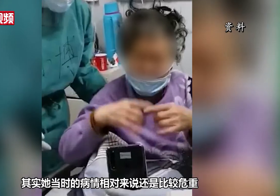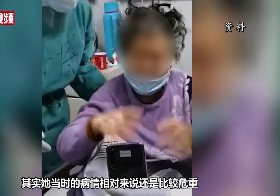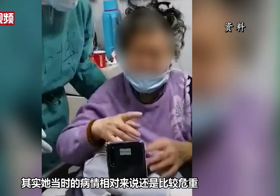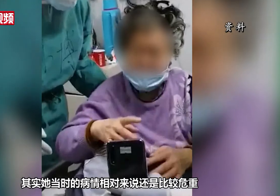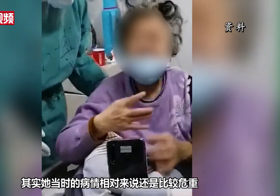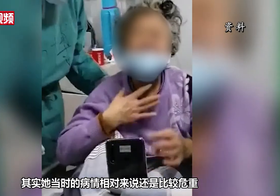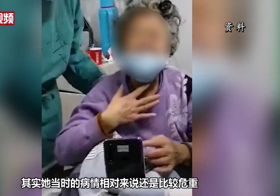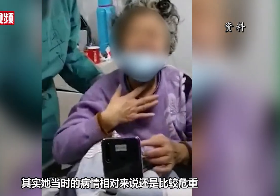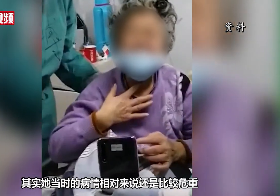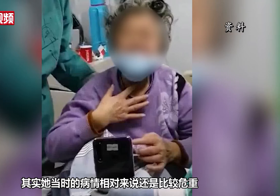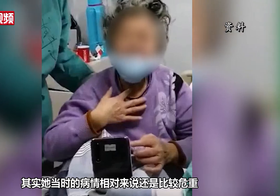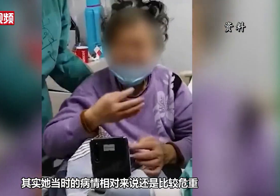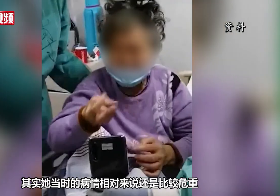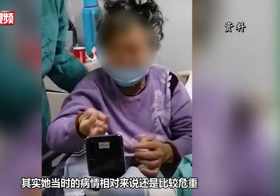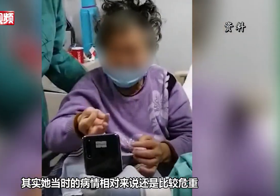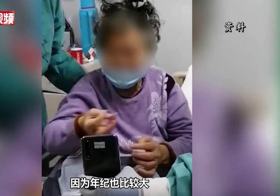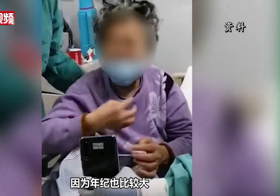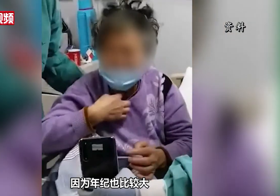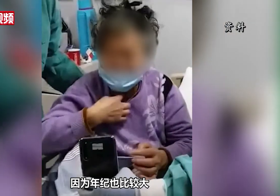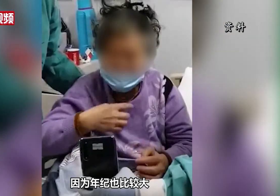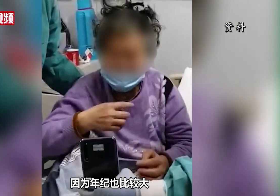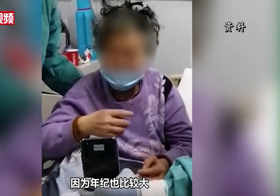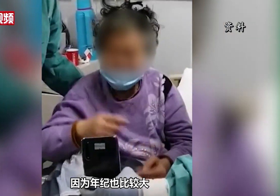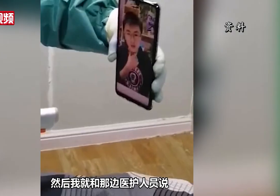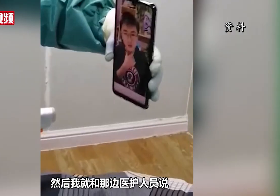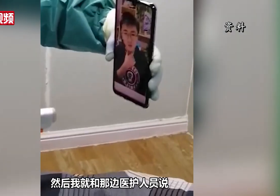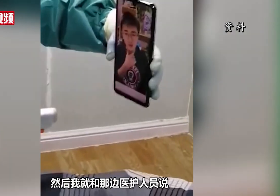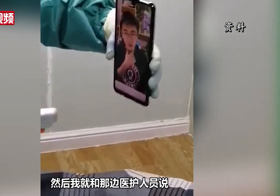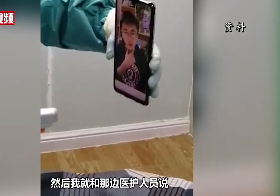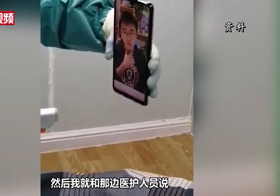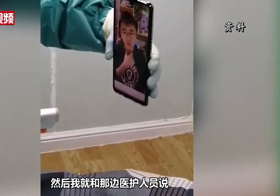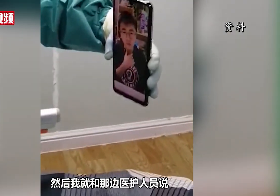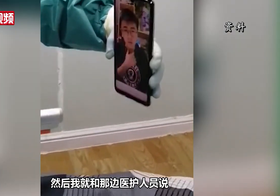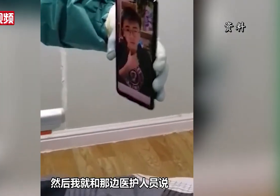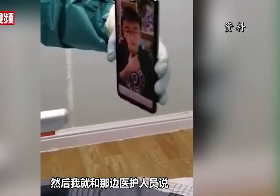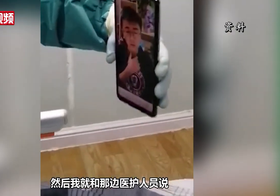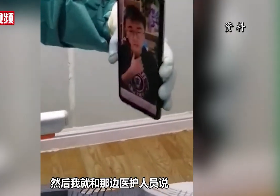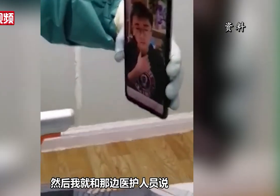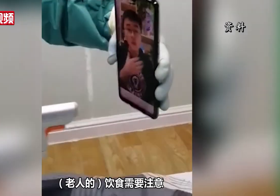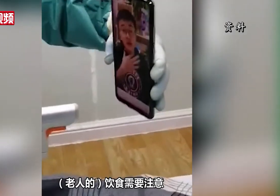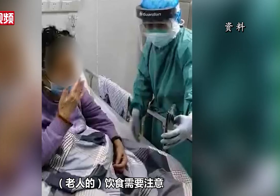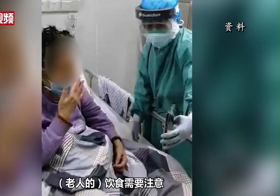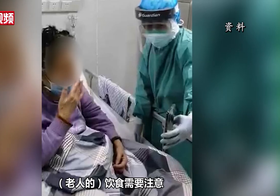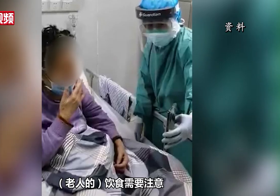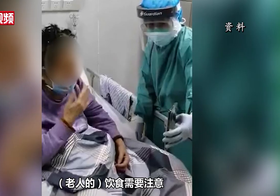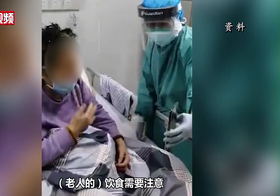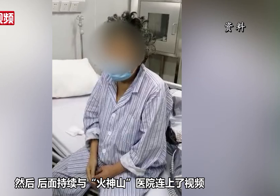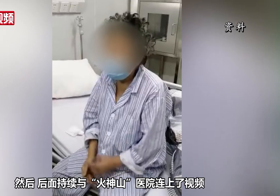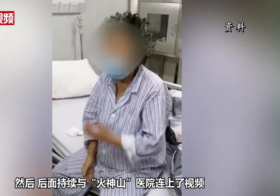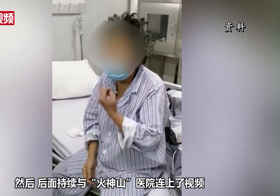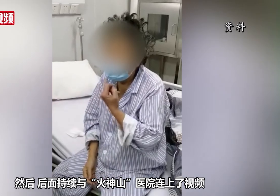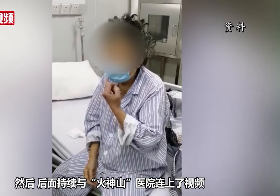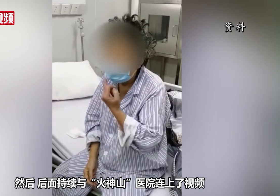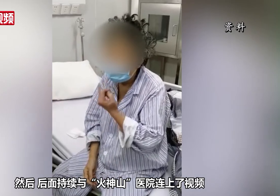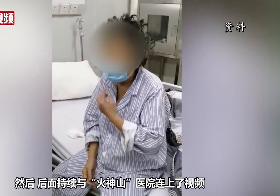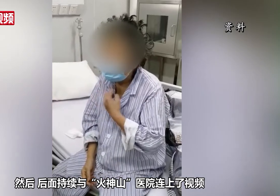实他当时的病情还是相对来说比较危重的，因为年纪也比较大，然后我就和那位医护人员说饮食呀需要注意，然